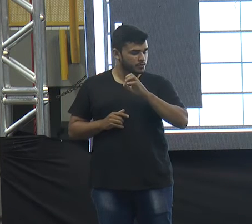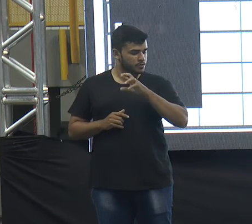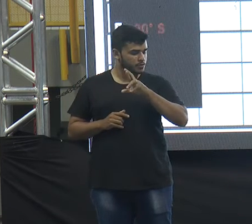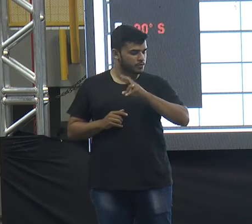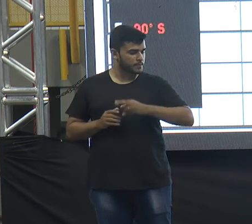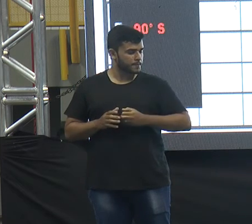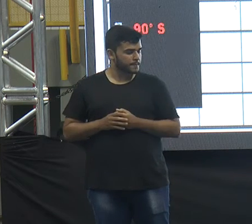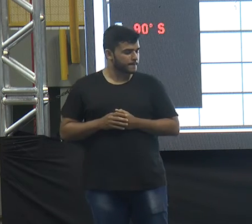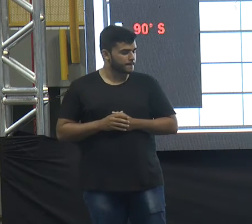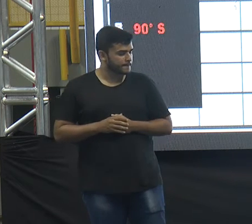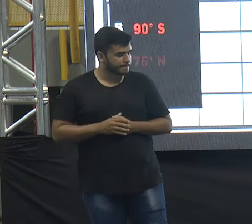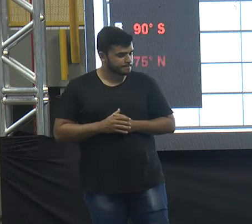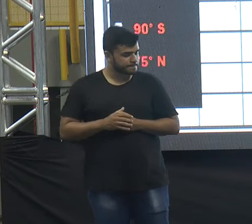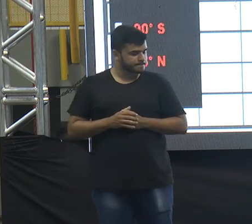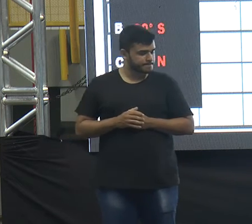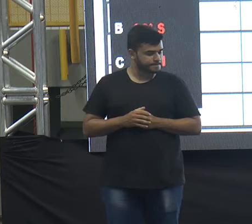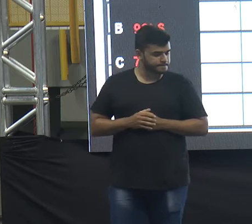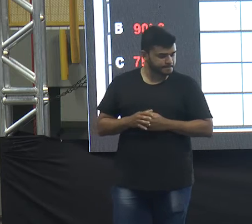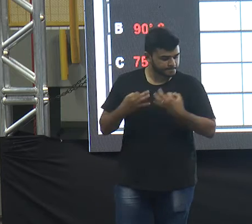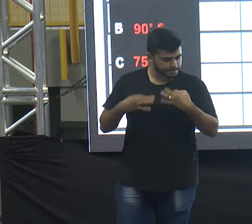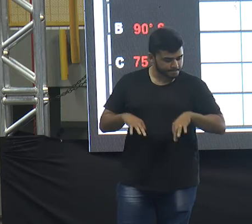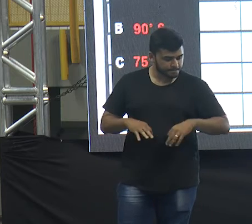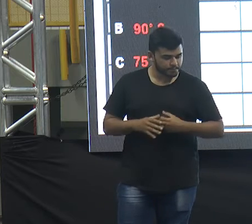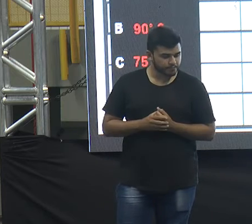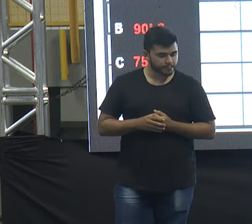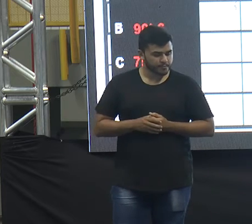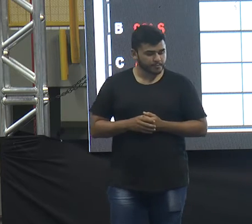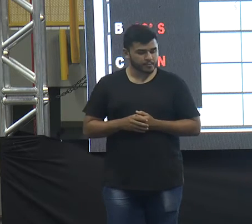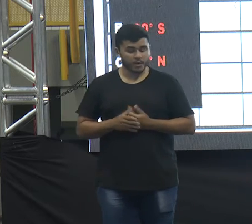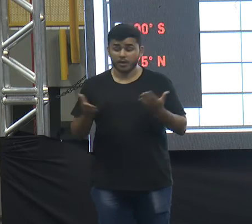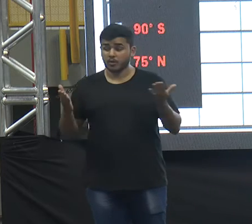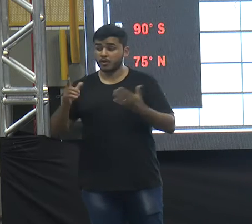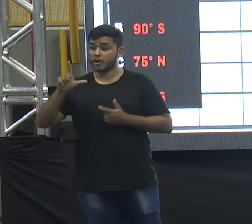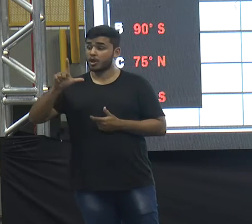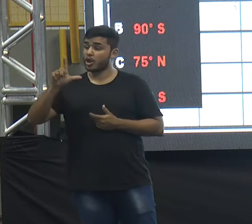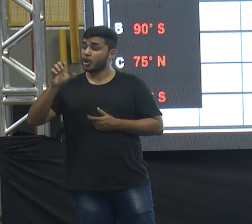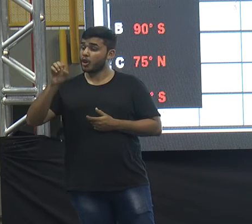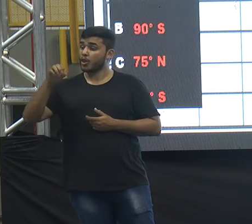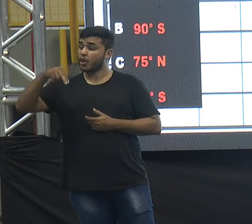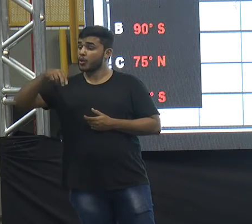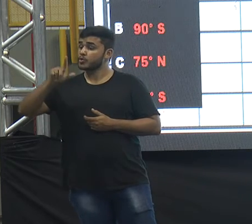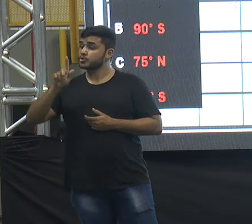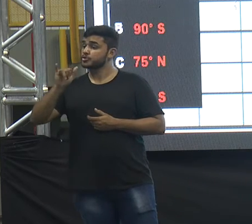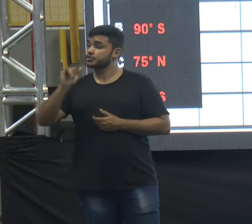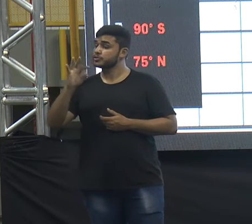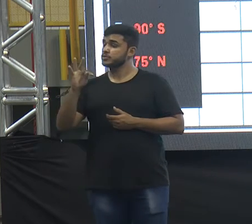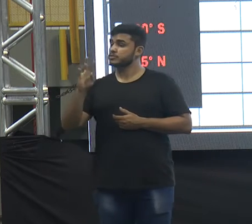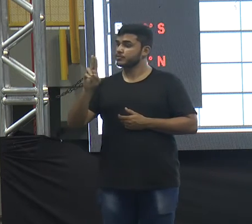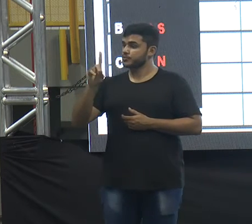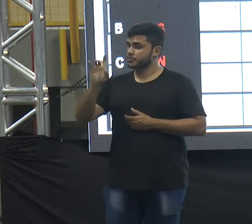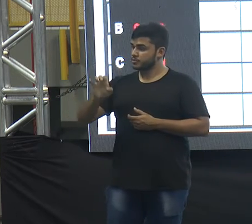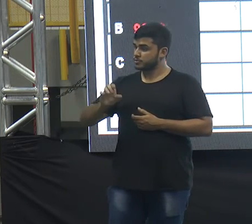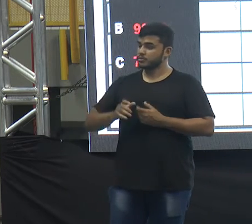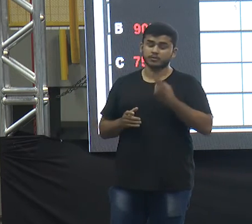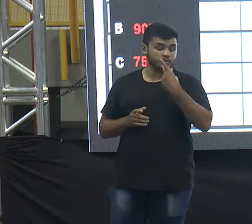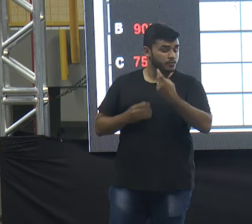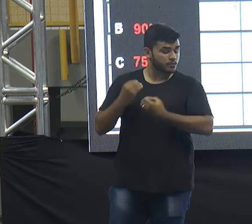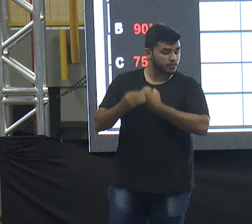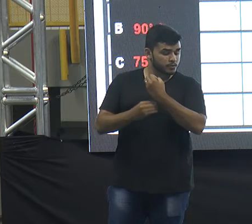assim a latitude desses pontos. Vamos para a longitude. Olha qual é, no ponto